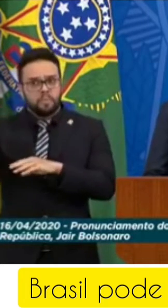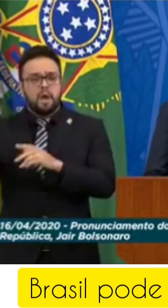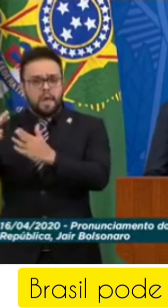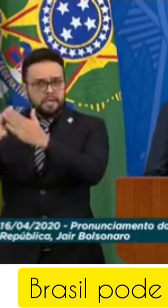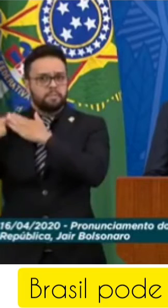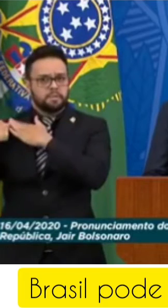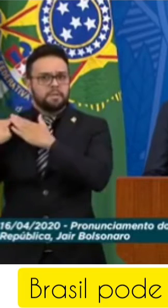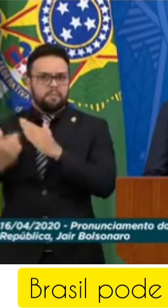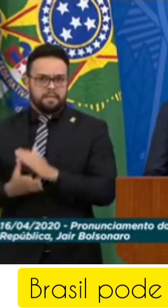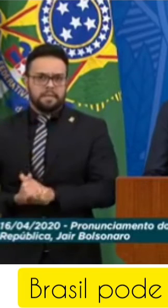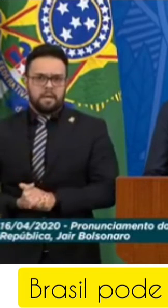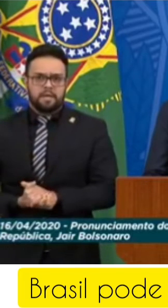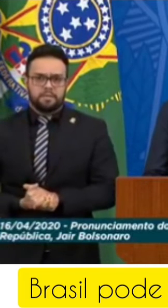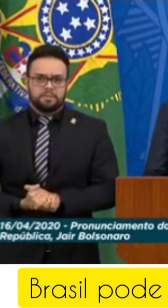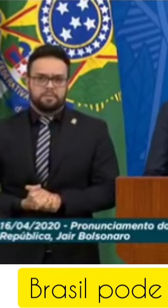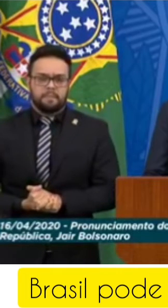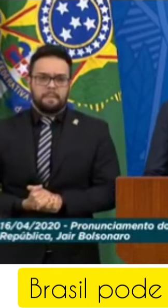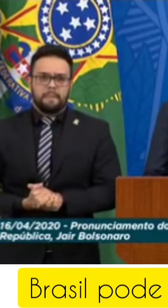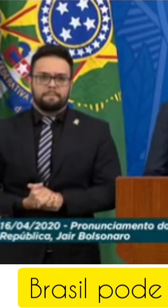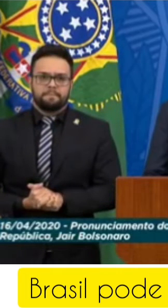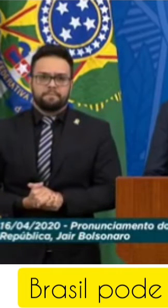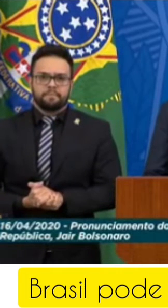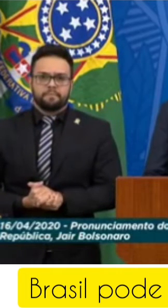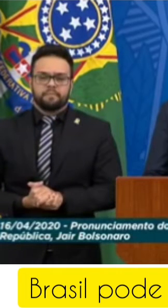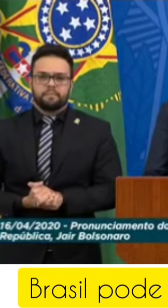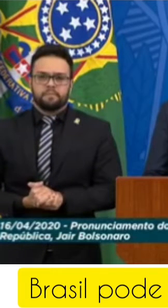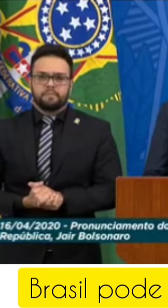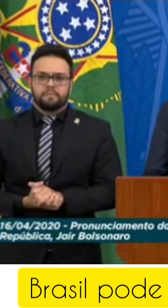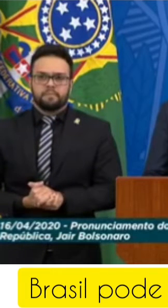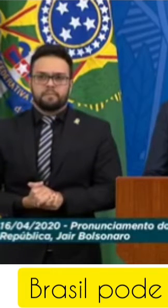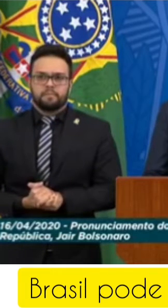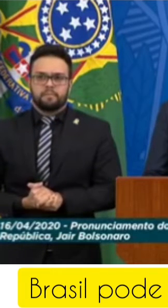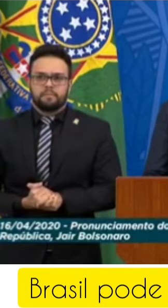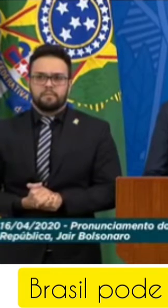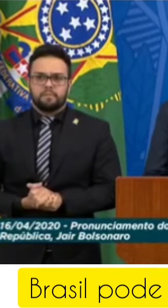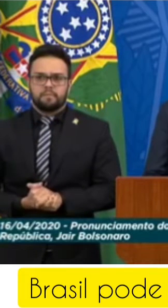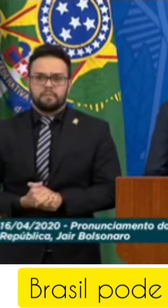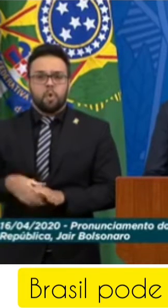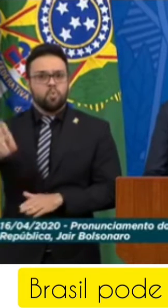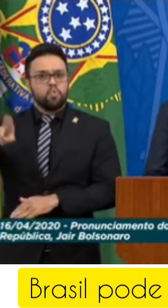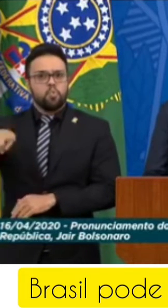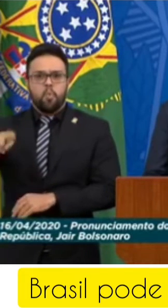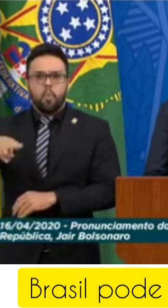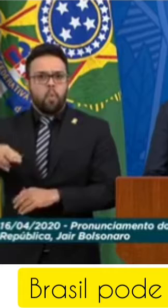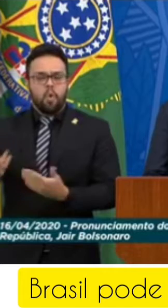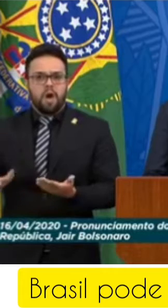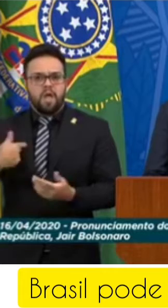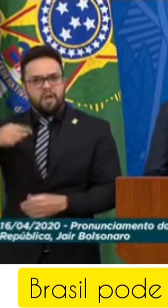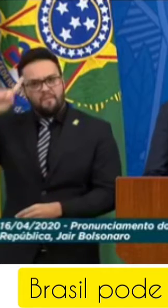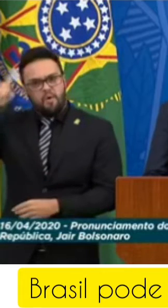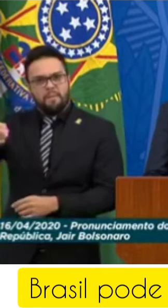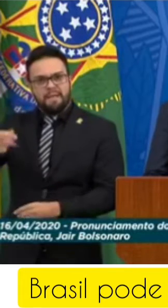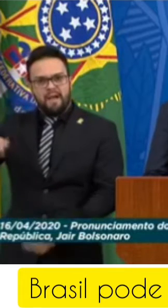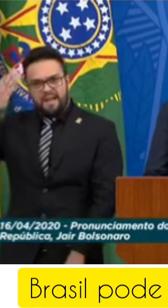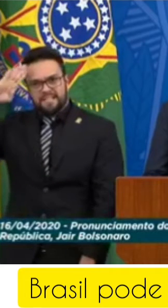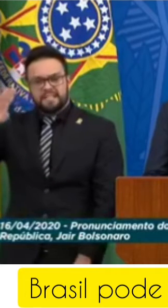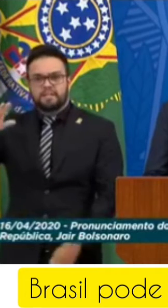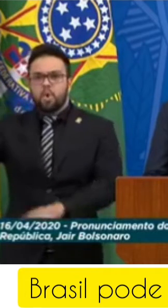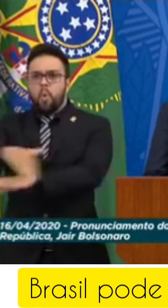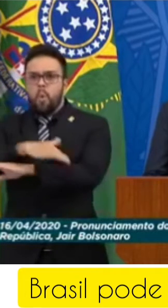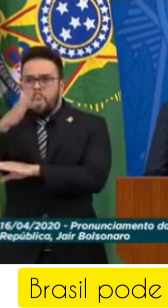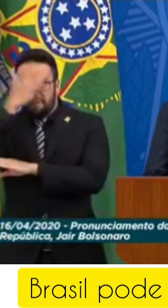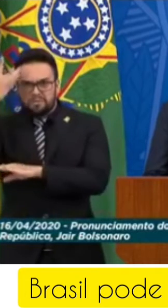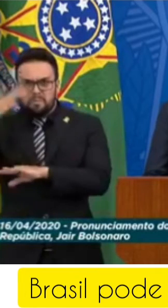por eles. Jamais eu mandaria as minhas Forças Armadas prender quem quer que seja que estivesse nas